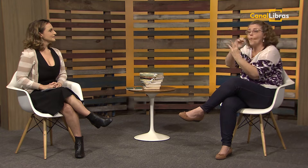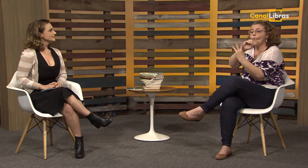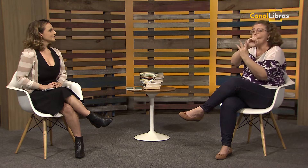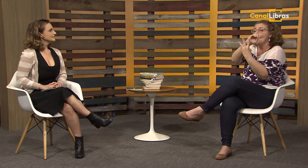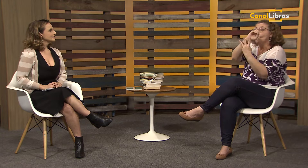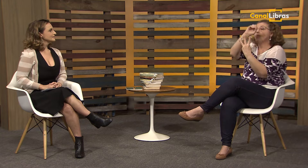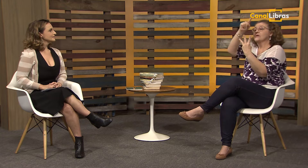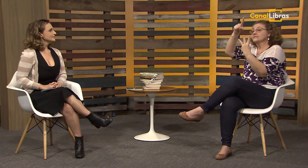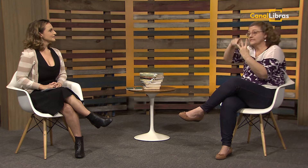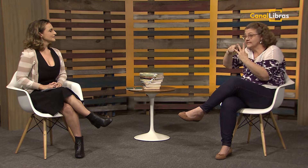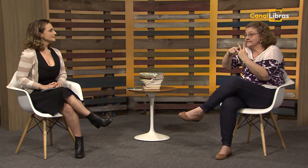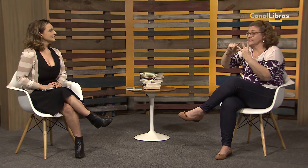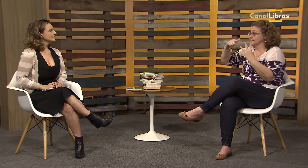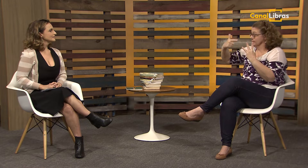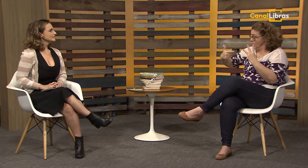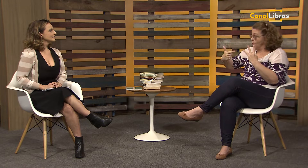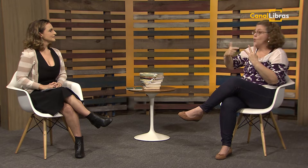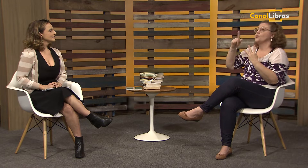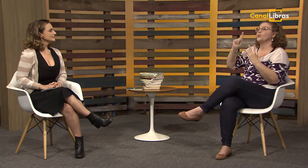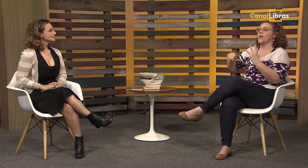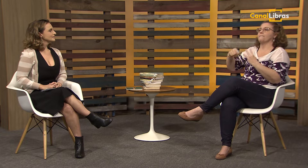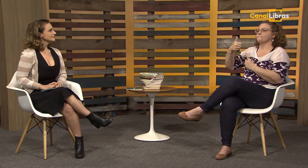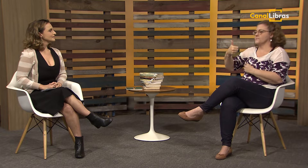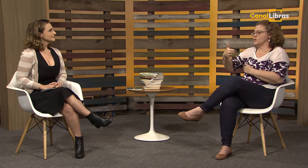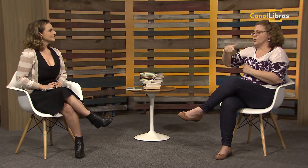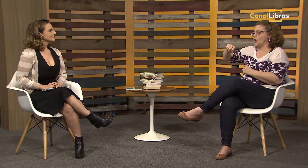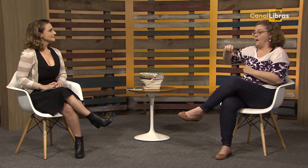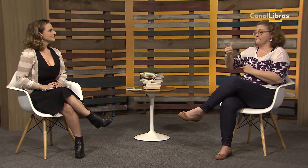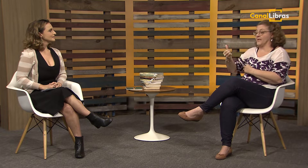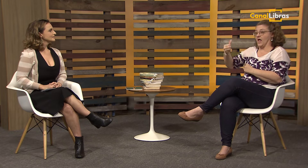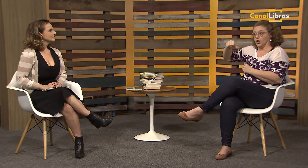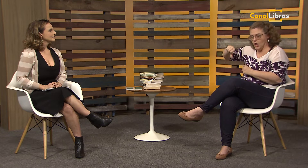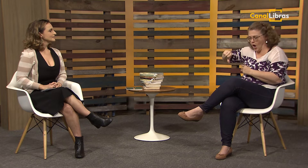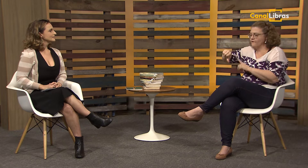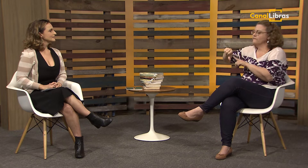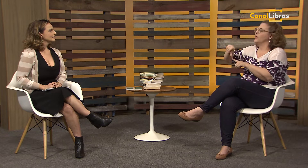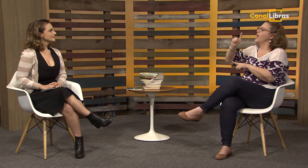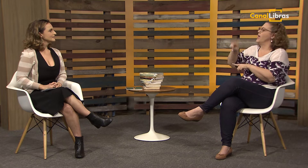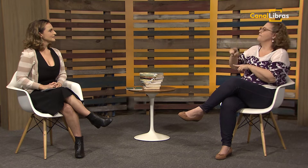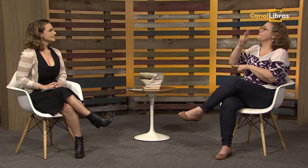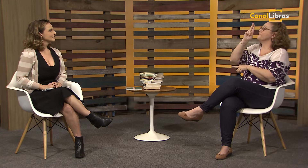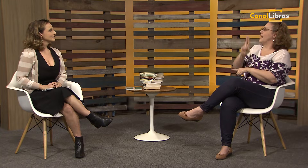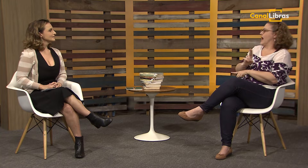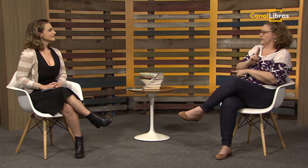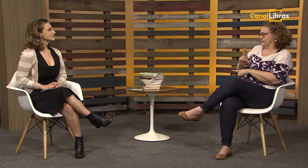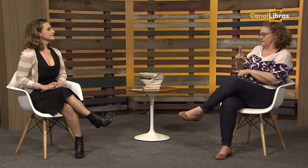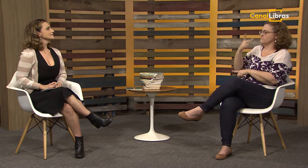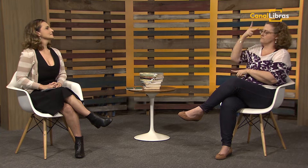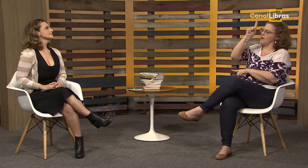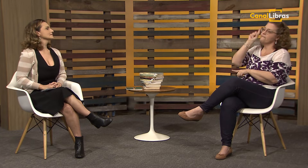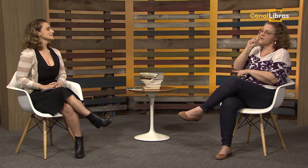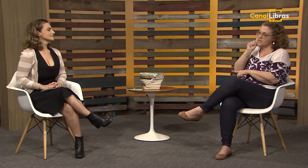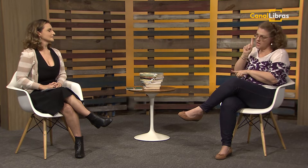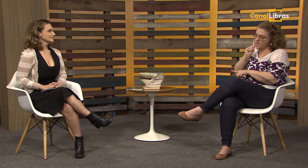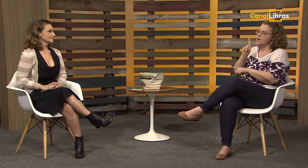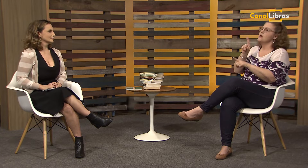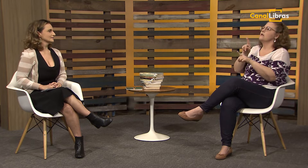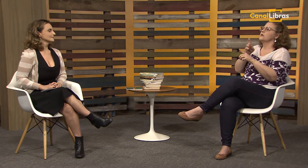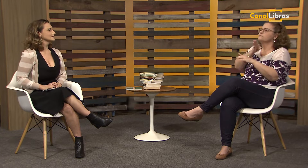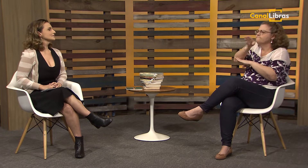1969. Esse segundo foi produzido por um padre norte-americano que também realizou um levantamento sobre registros da Libras, inclusive fora